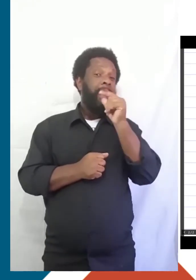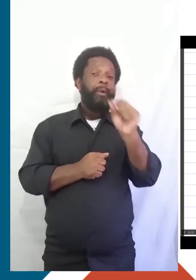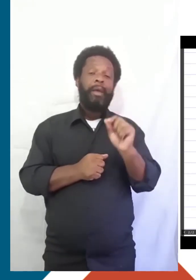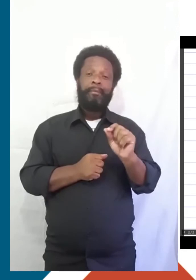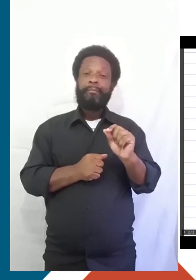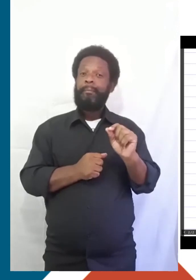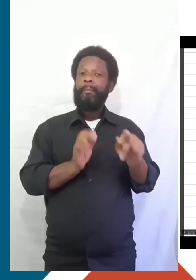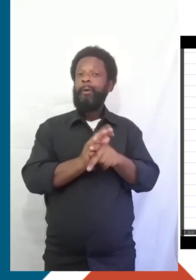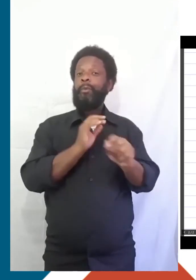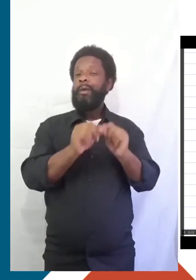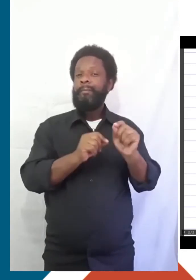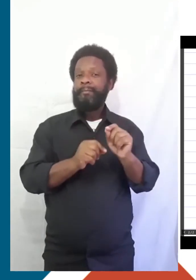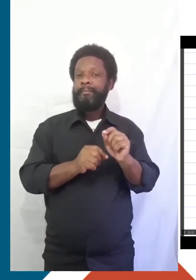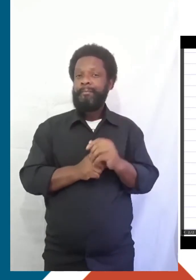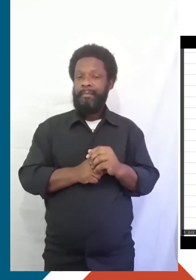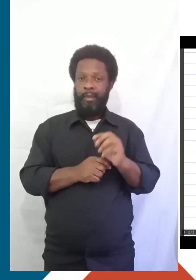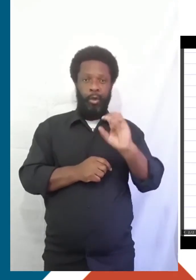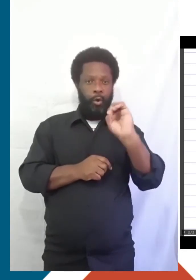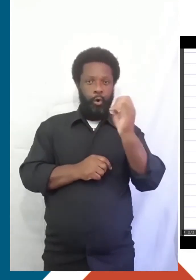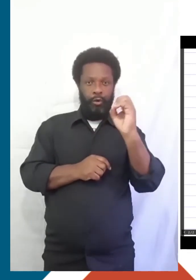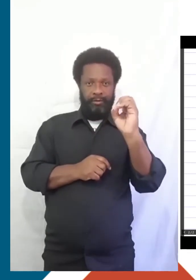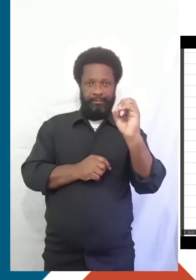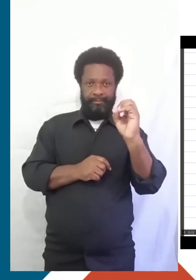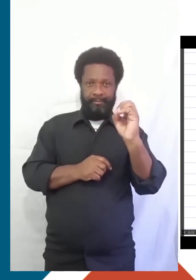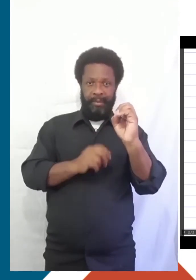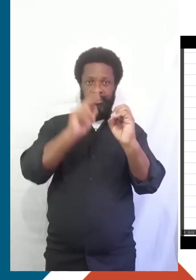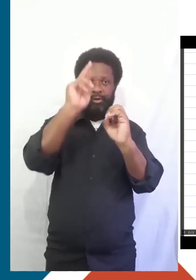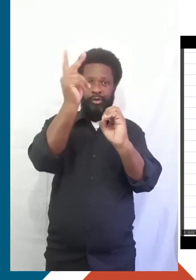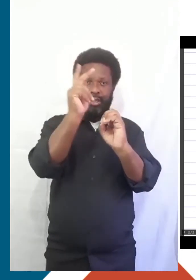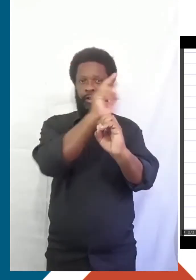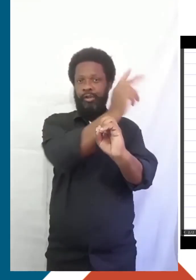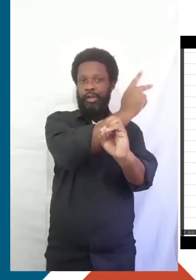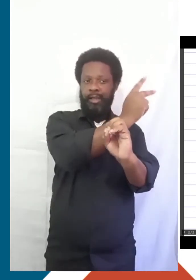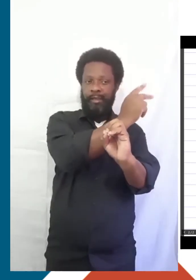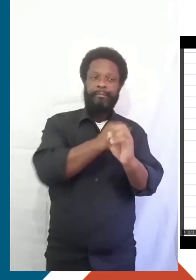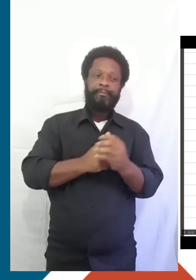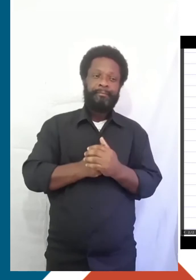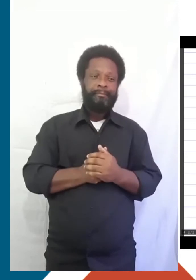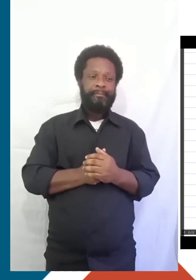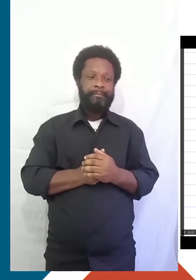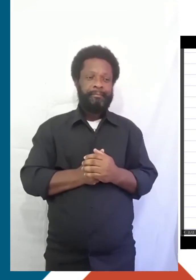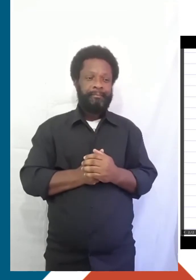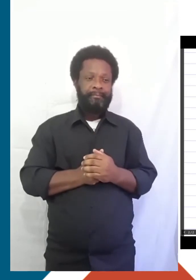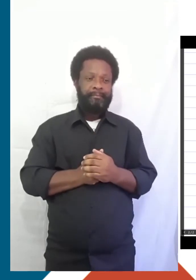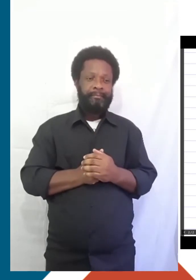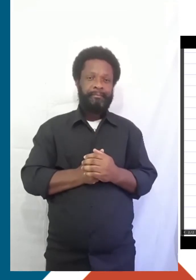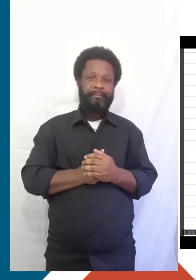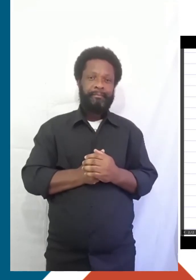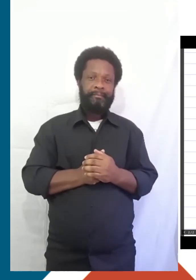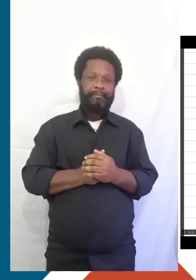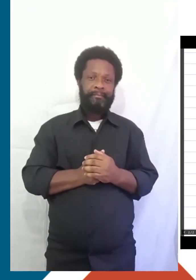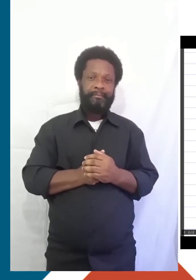Que no caso da água são os átomos de oxigênio. Então, hidrogênio para cá, hidrogênio para